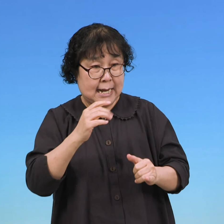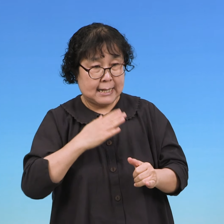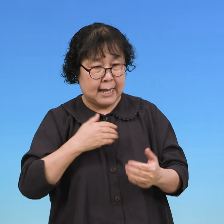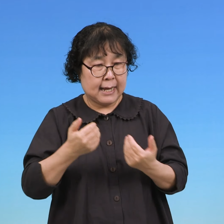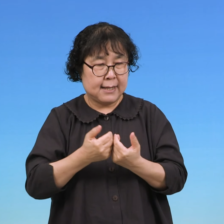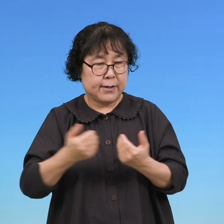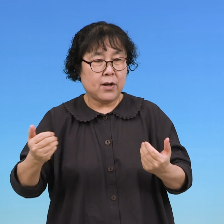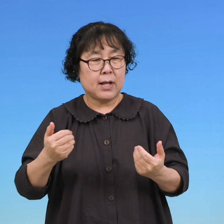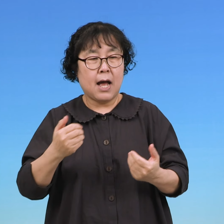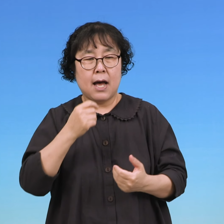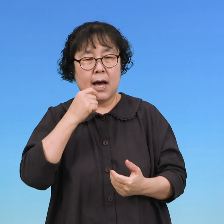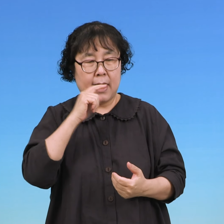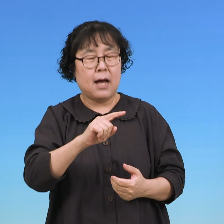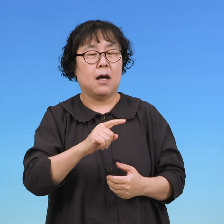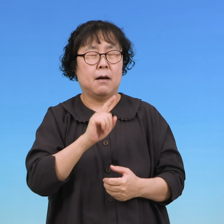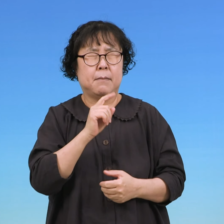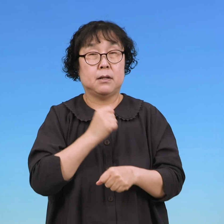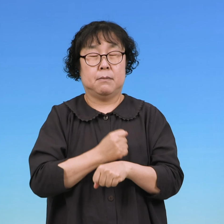내게서 떠나가라.